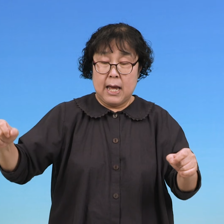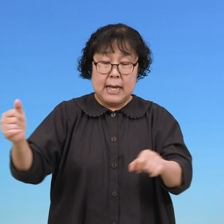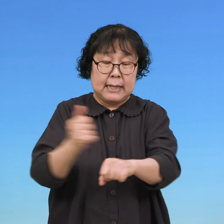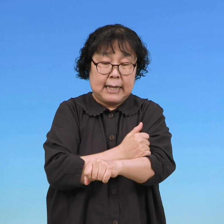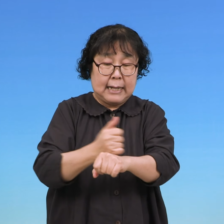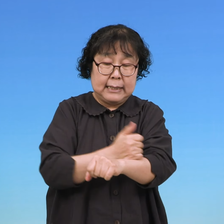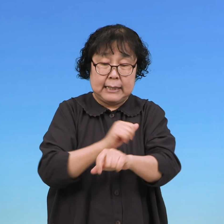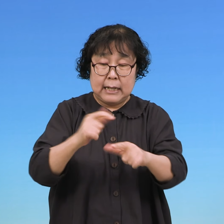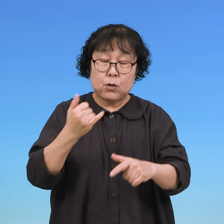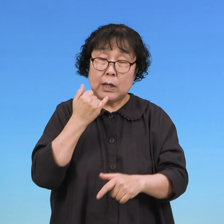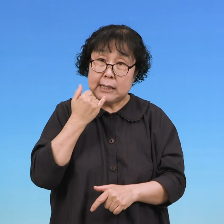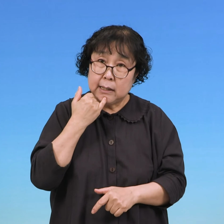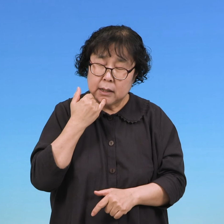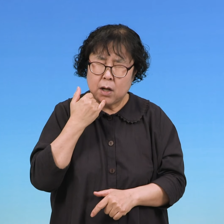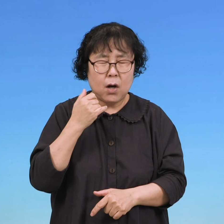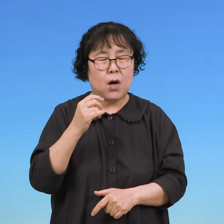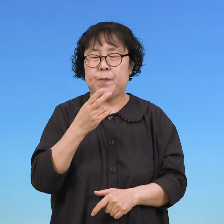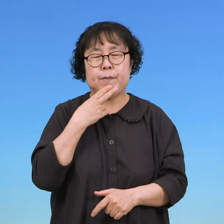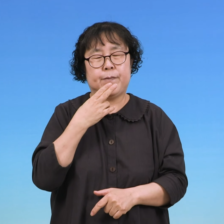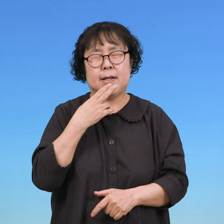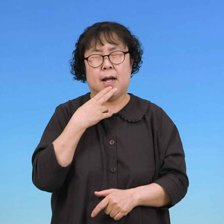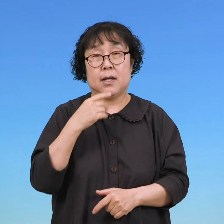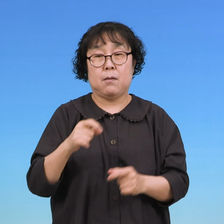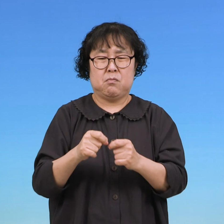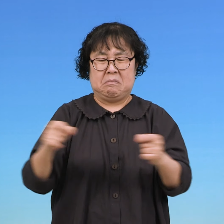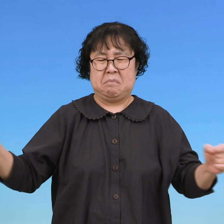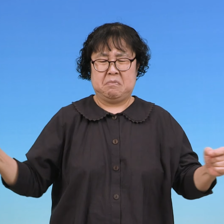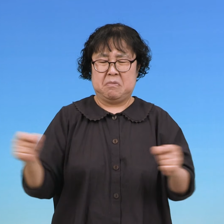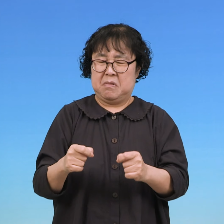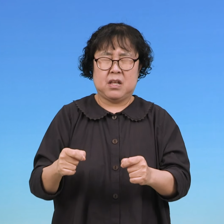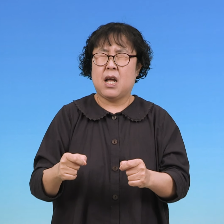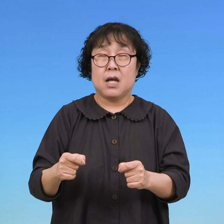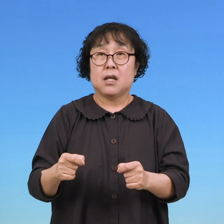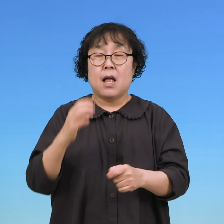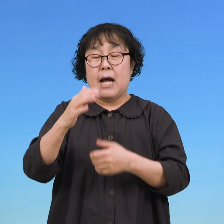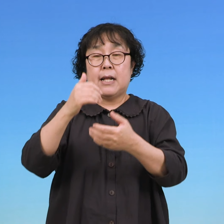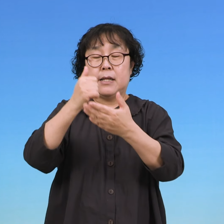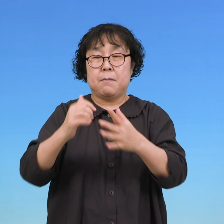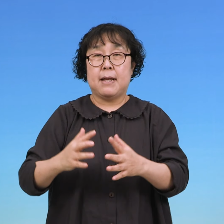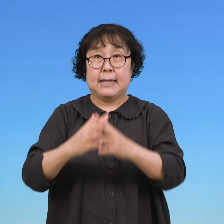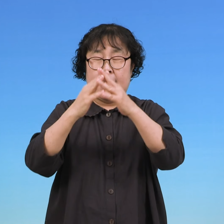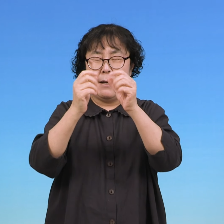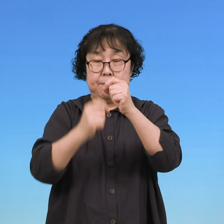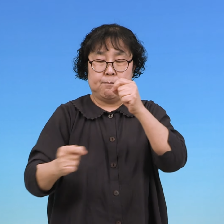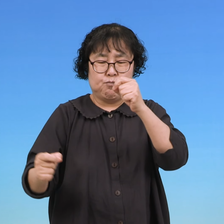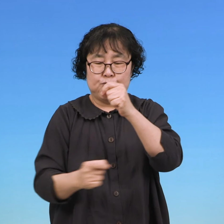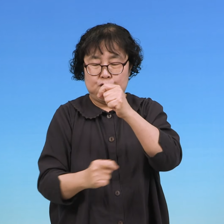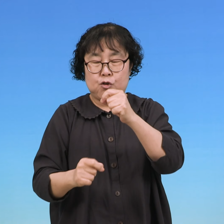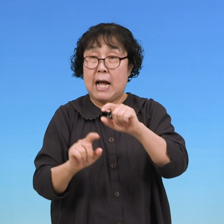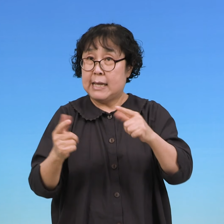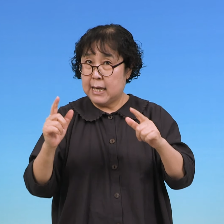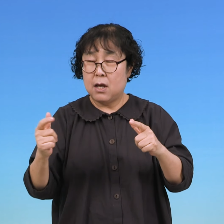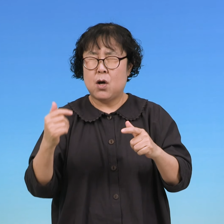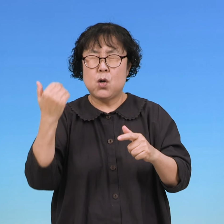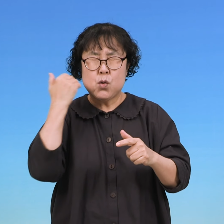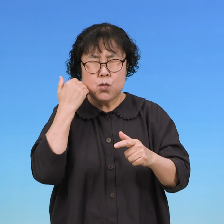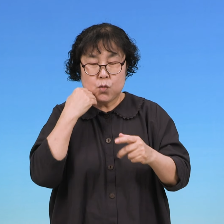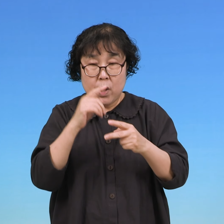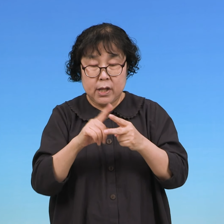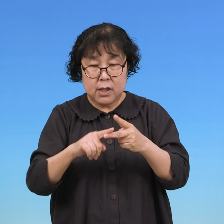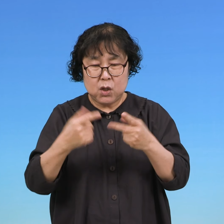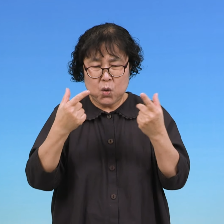평범한 사람들은 막 칼같이 잣대를 지키고 그런 고무줄 잣대는요 하나님의 다림줄이 아닙니다. 누구에게나